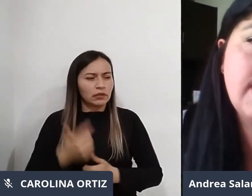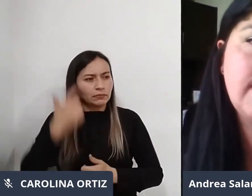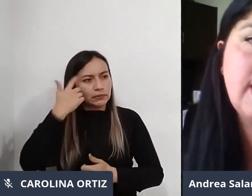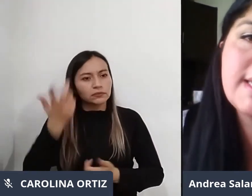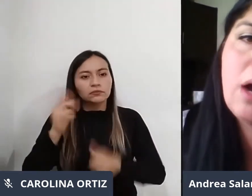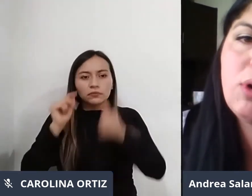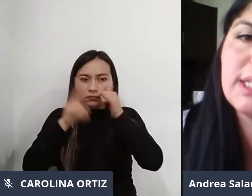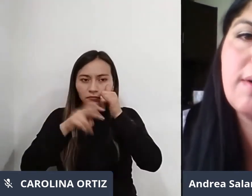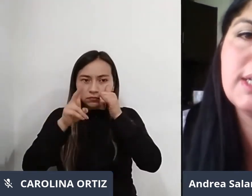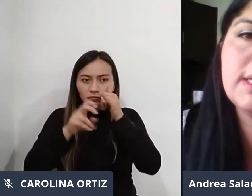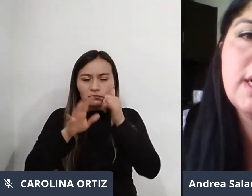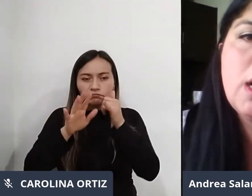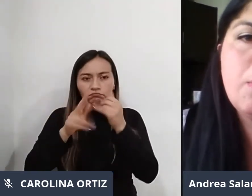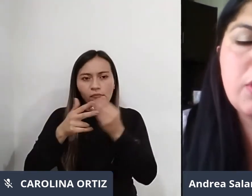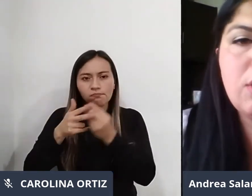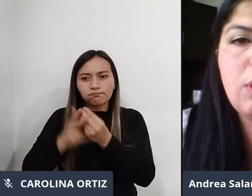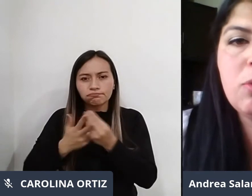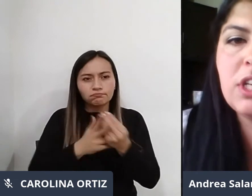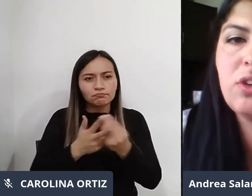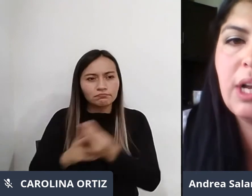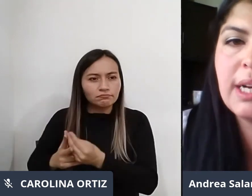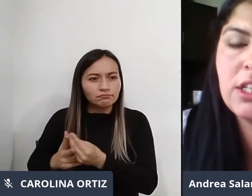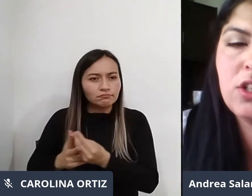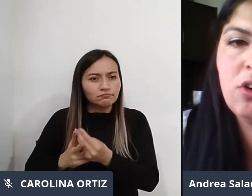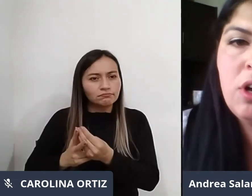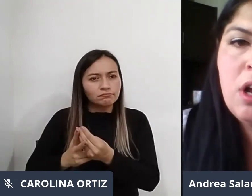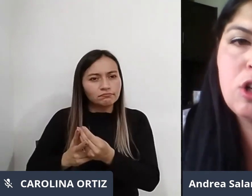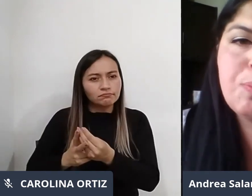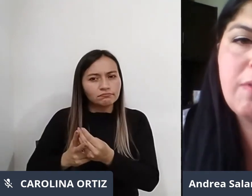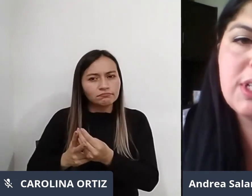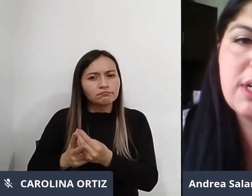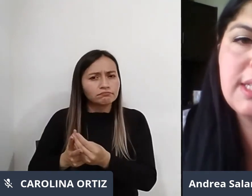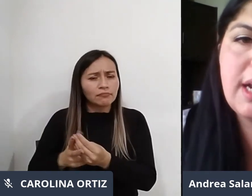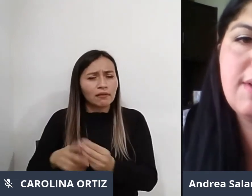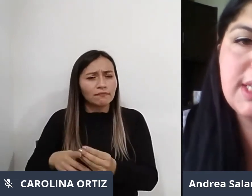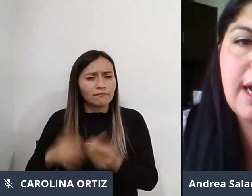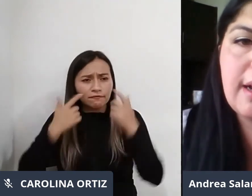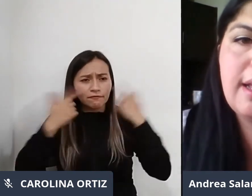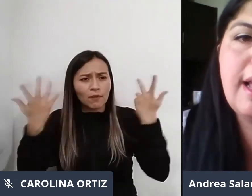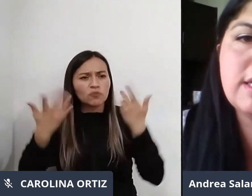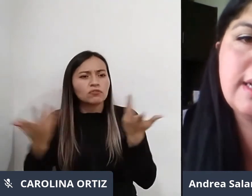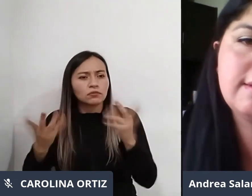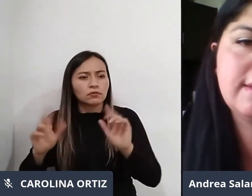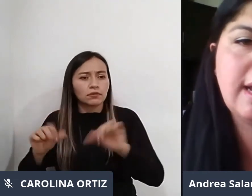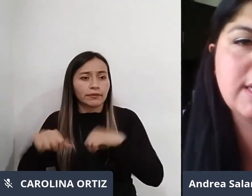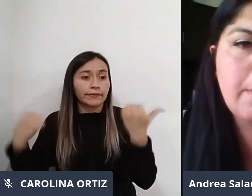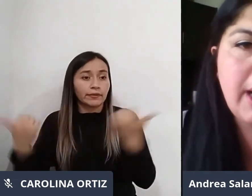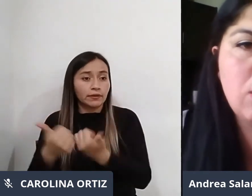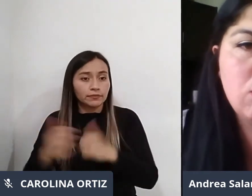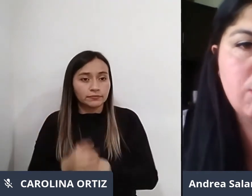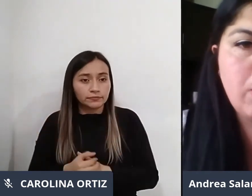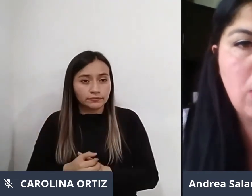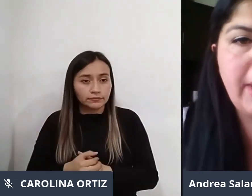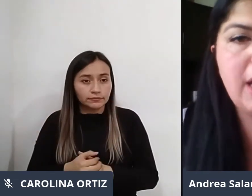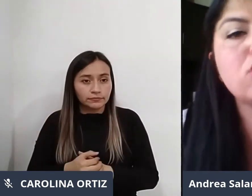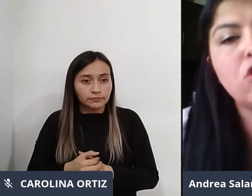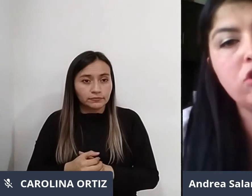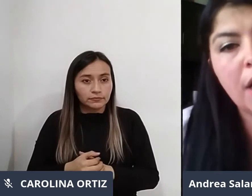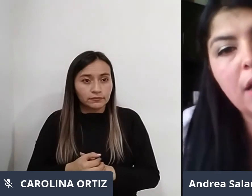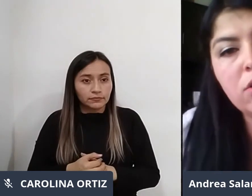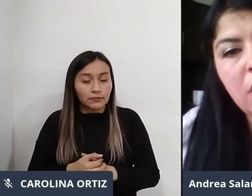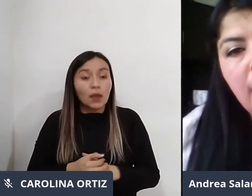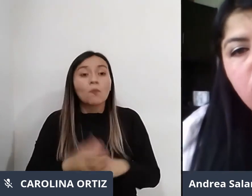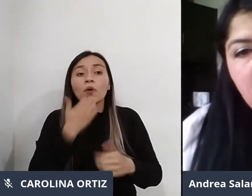dentro de lo que se ve en las aulas a veces, porque no hemos hecho el ejercicio los profesores de revisar ese tan llamado problema